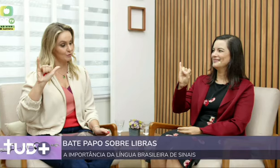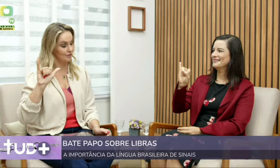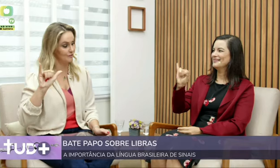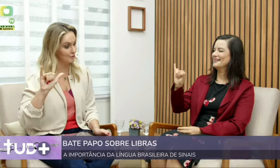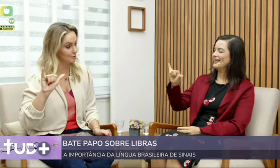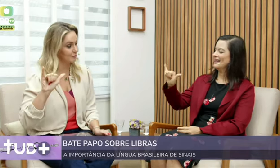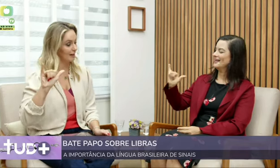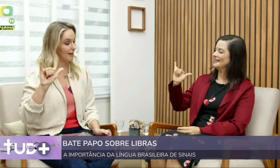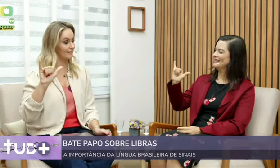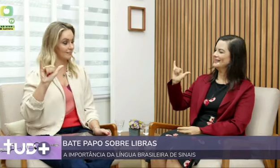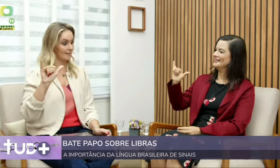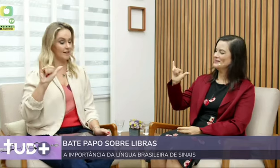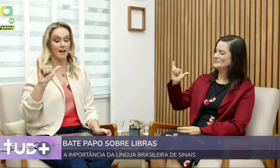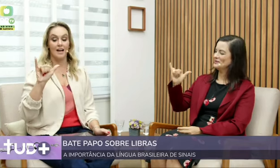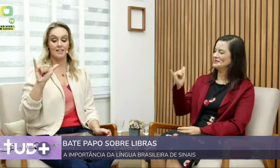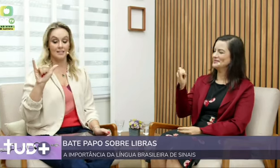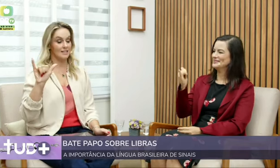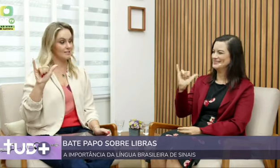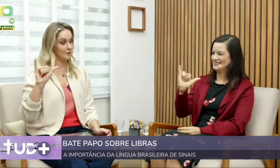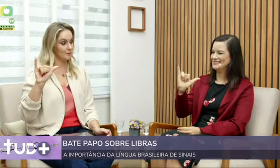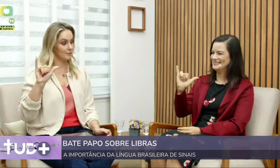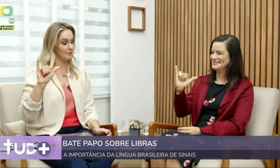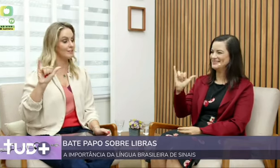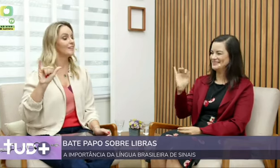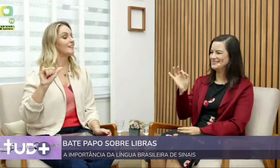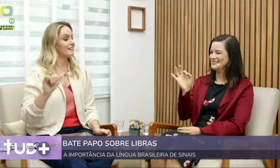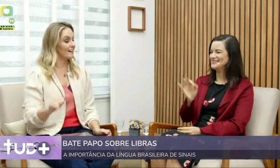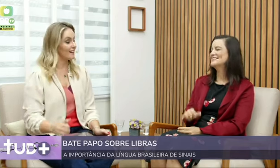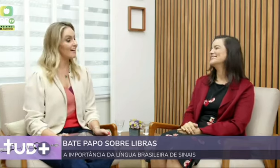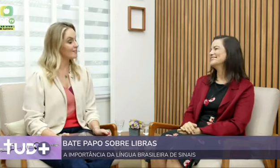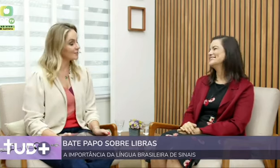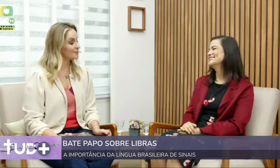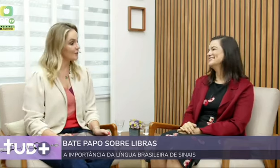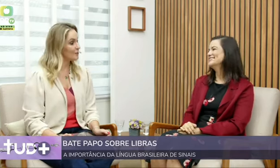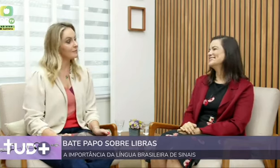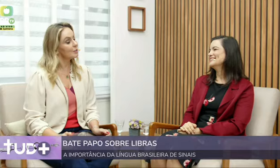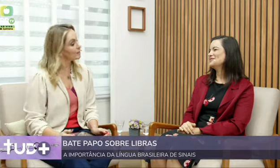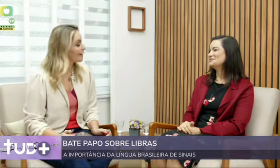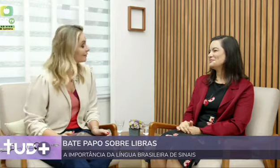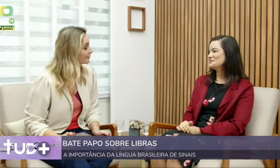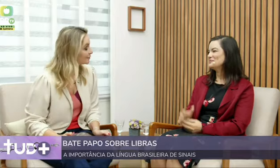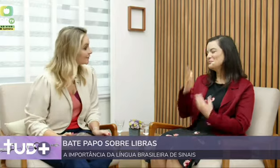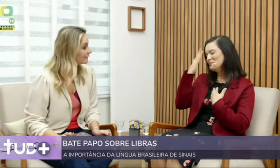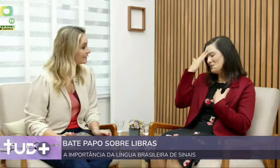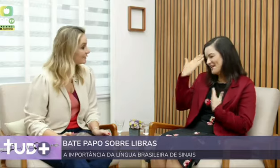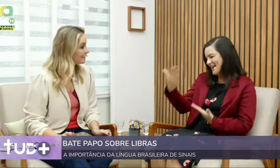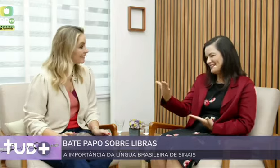não tinha visto o seu dedo. Tá. Assim é o Y. Isso. Muito bom. E obrigado.